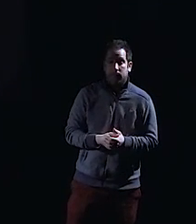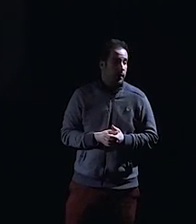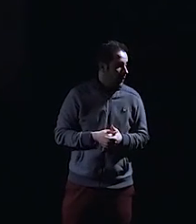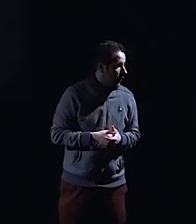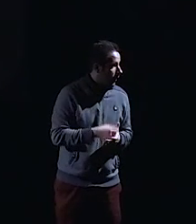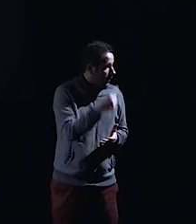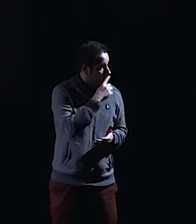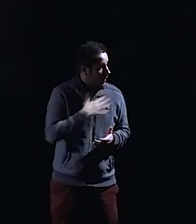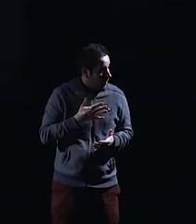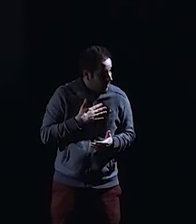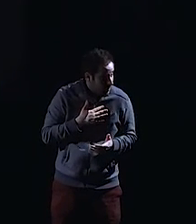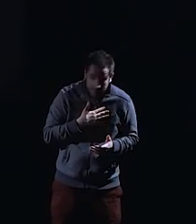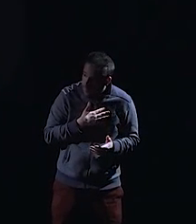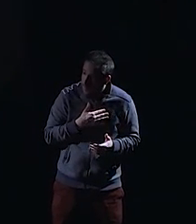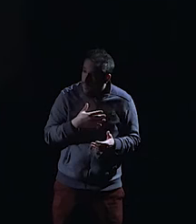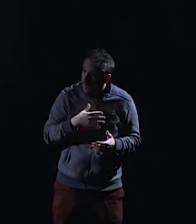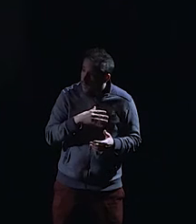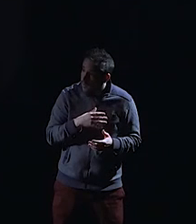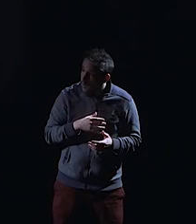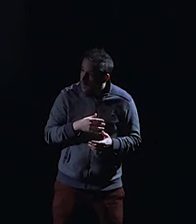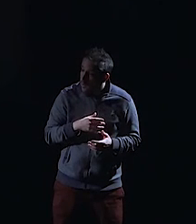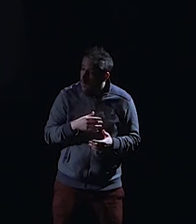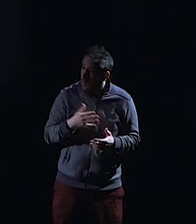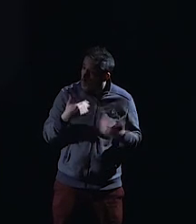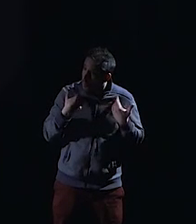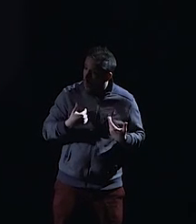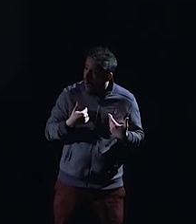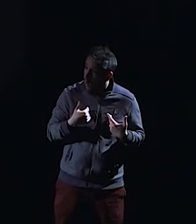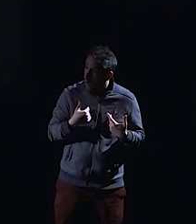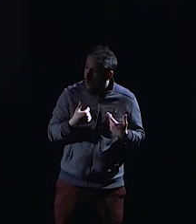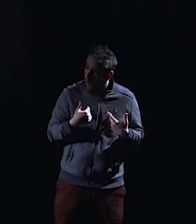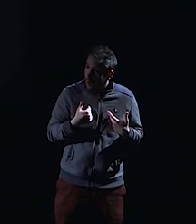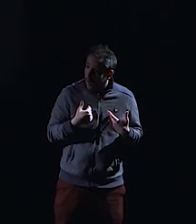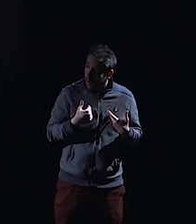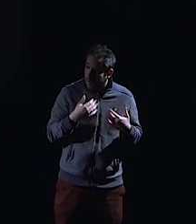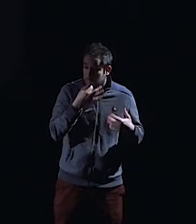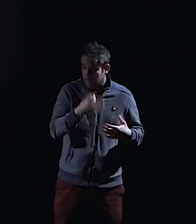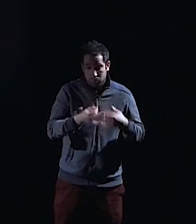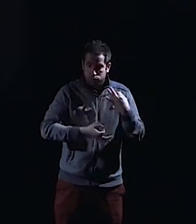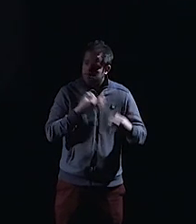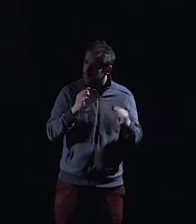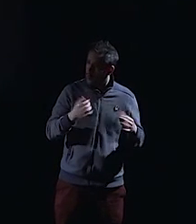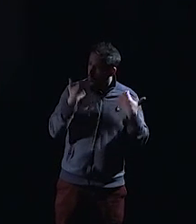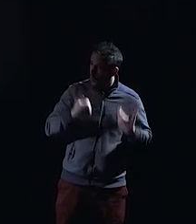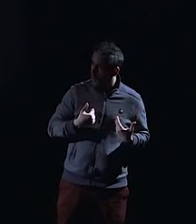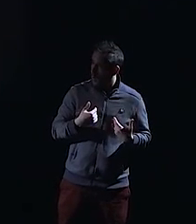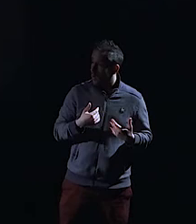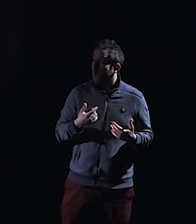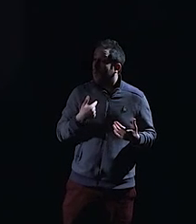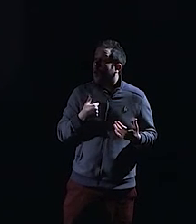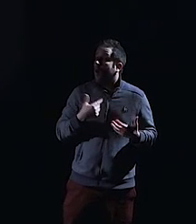pensais plutôt, pas forcément à ça, parce que je suis contre, je suis très bien placée pour pouvoir en parler. Je suis la dernière des